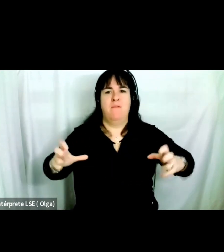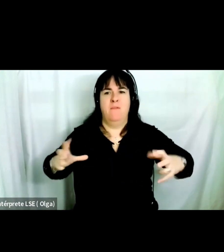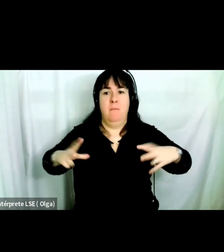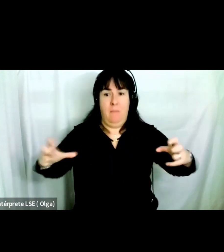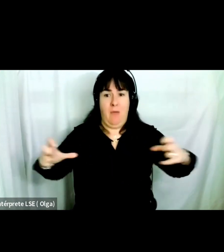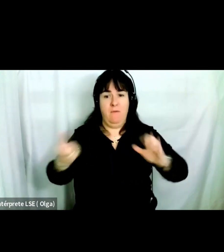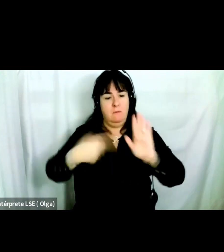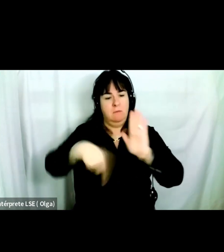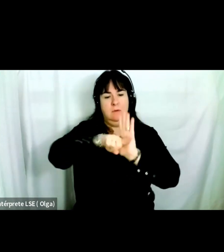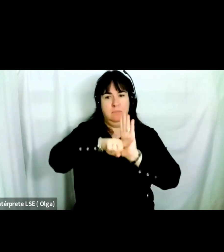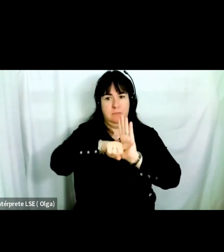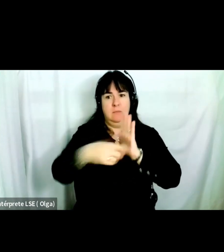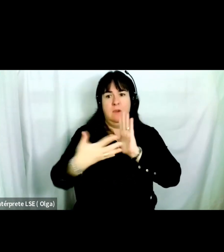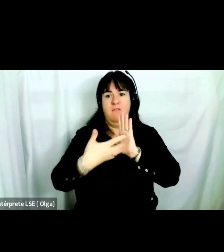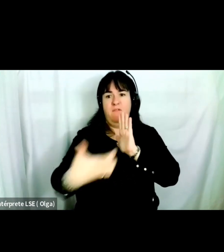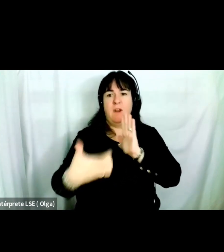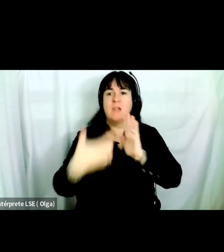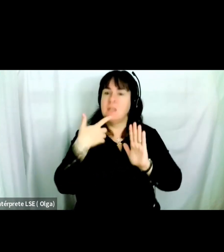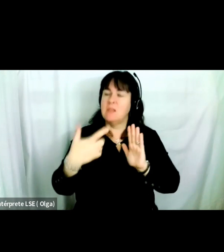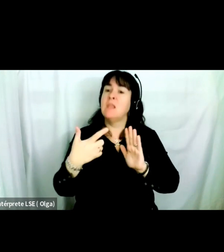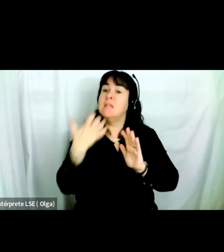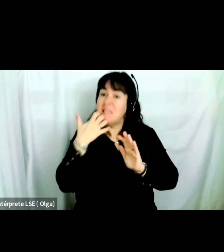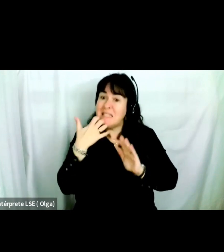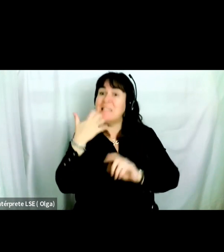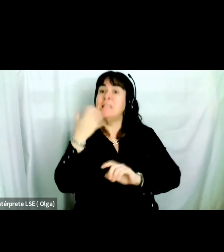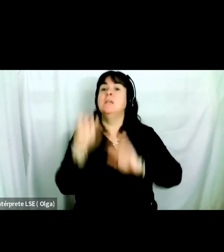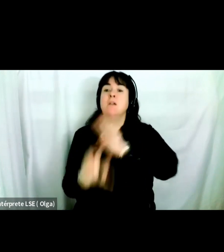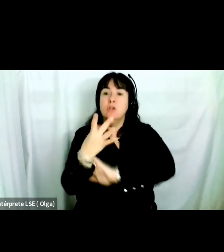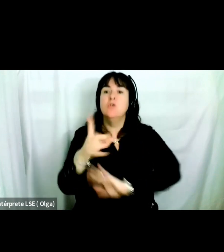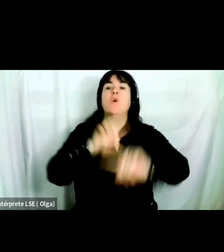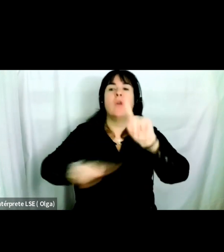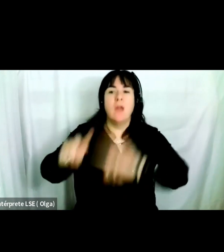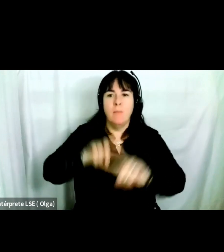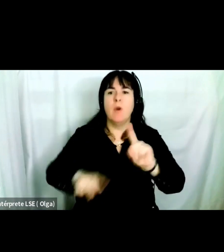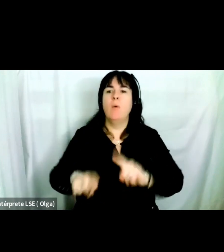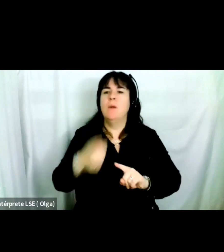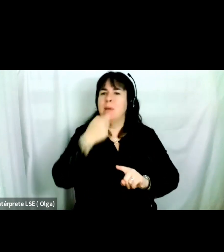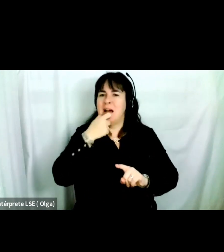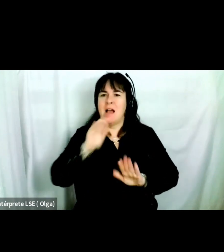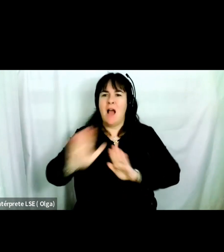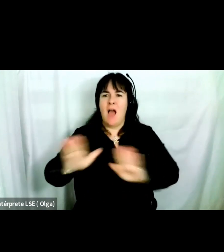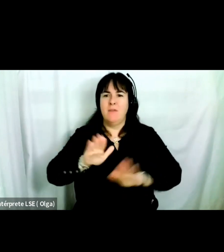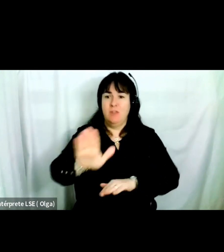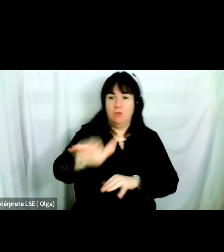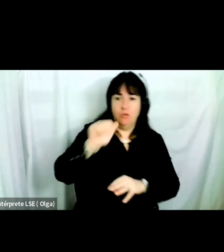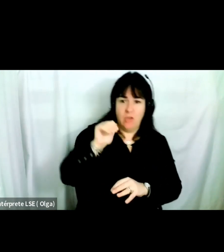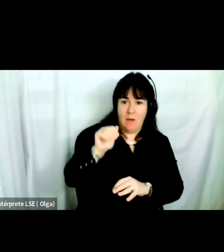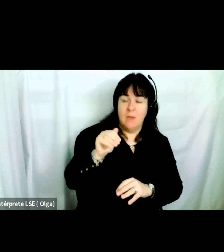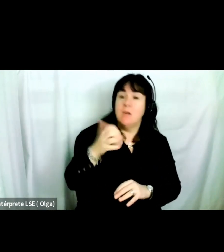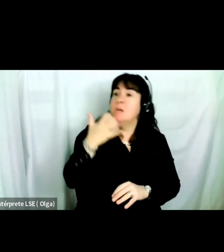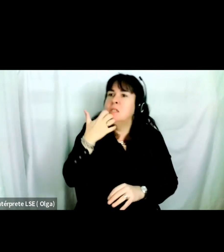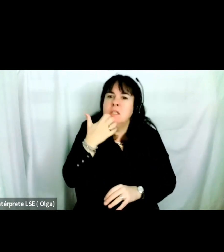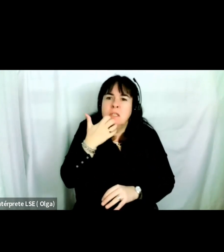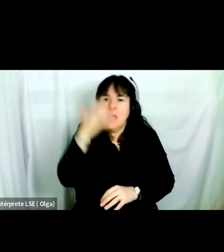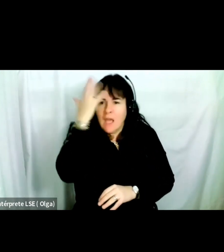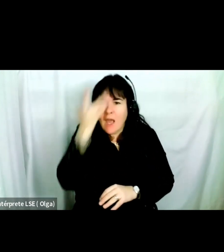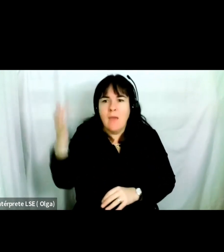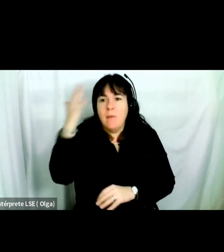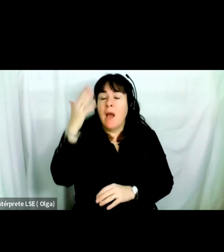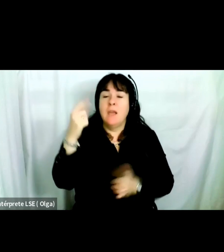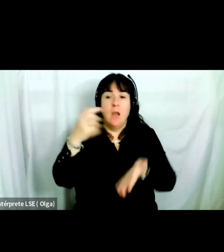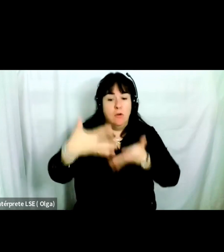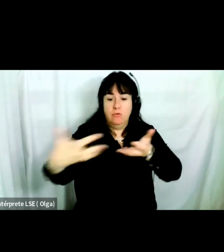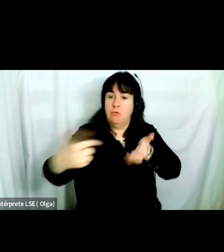sometimiento a arbitraje, pero en caso de que exista cualquier otro conflicto y las partes no han pensado antes qué puede